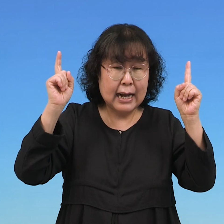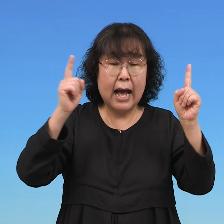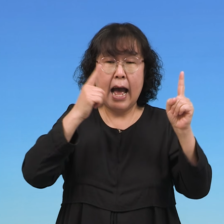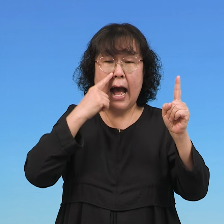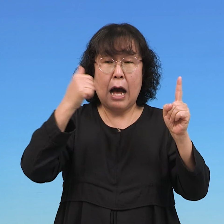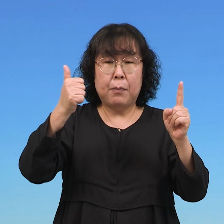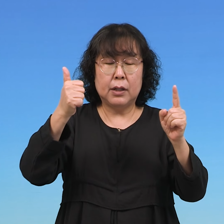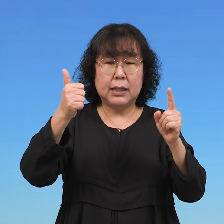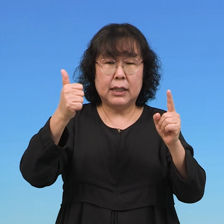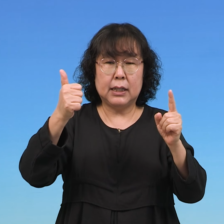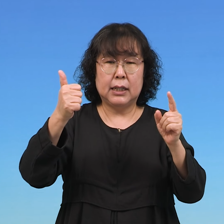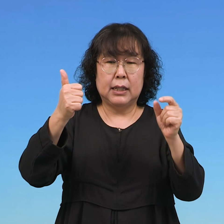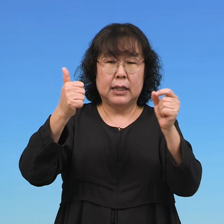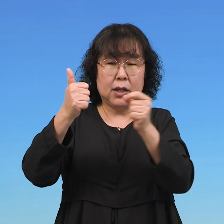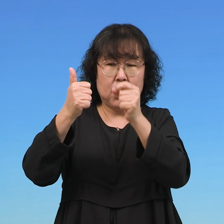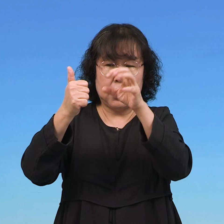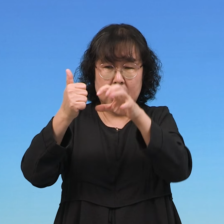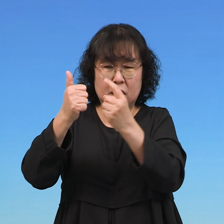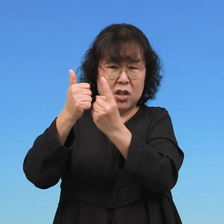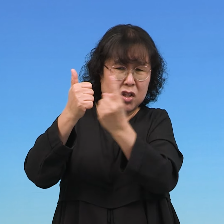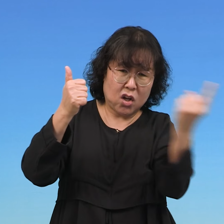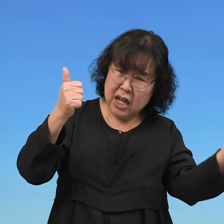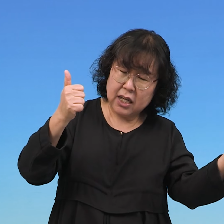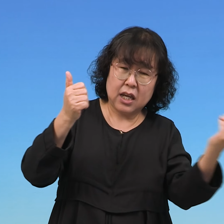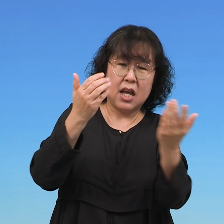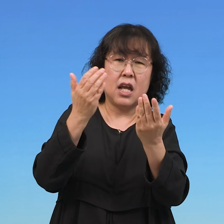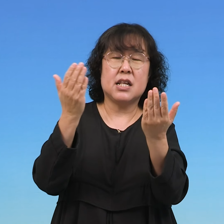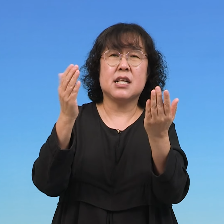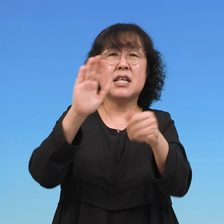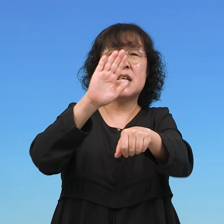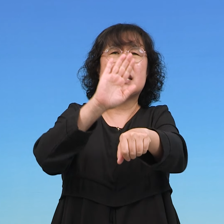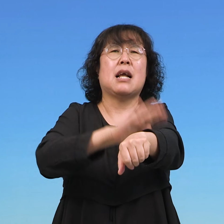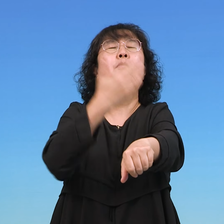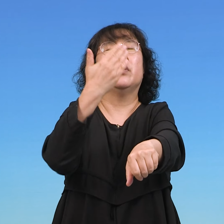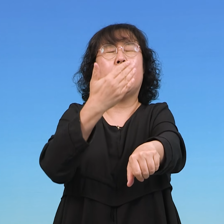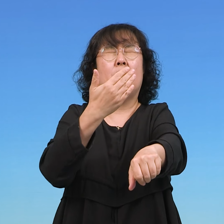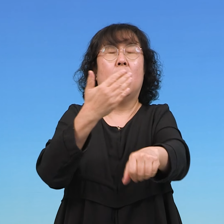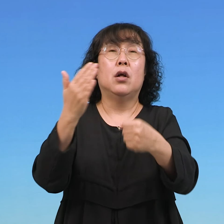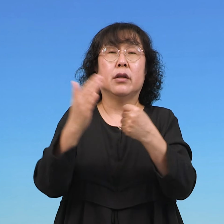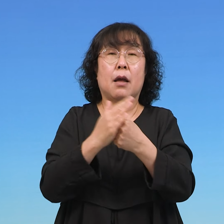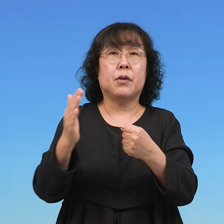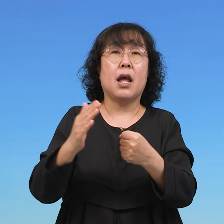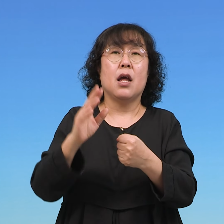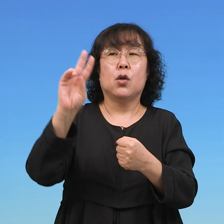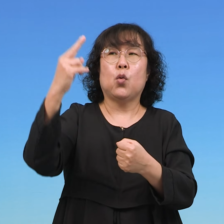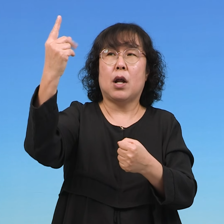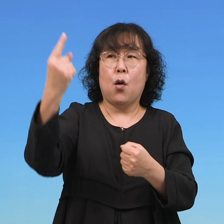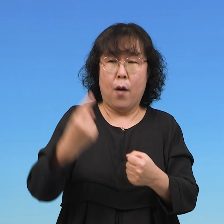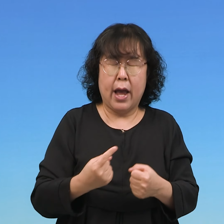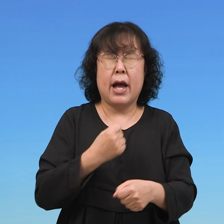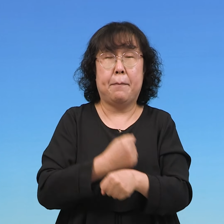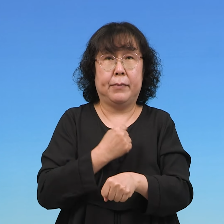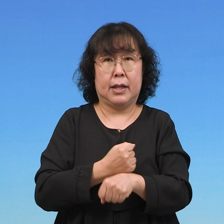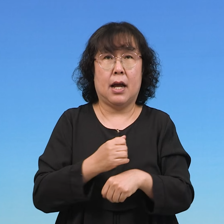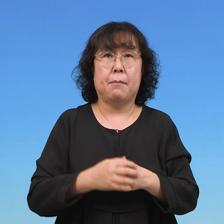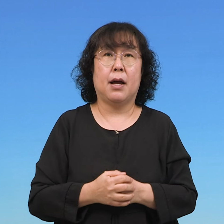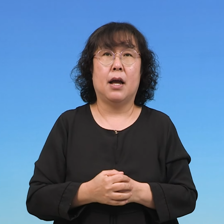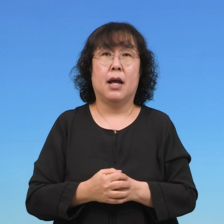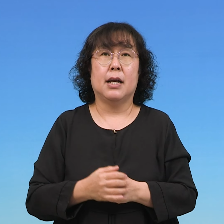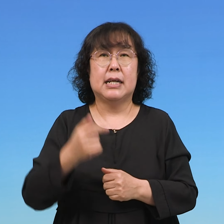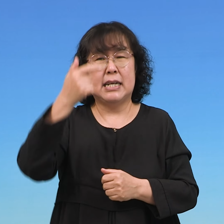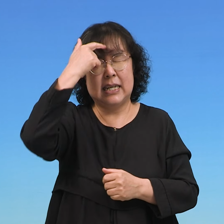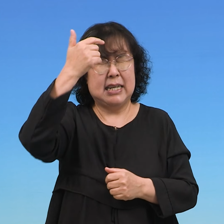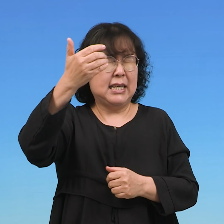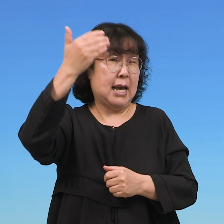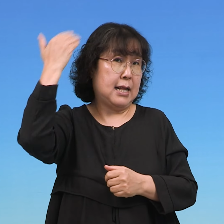떠나는 것에서부터 어긋나게 됐으니까 다시 돌아와야죠. 옛날에 아마 여기 좀 뼈대 있는